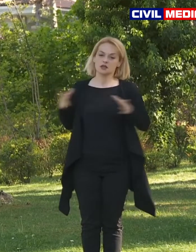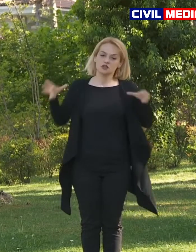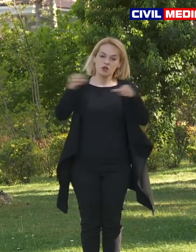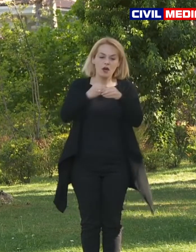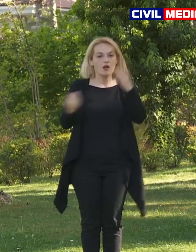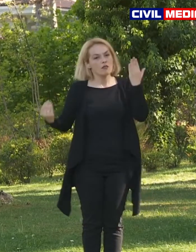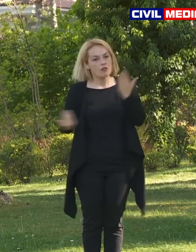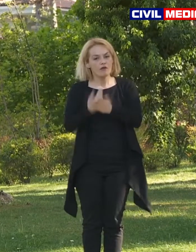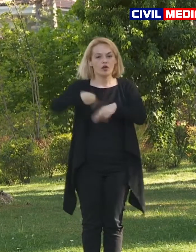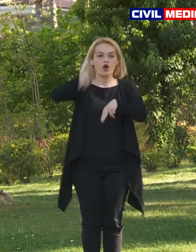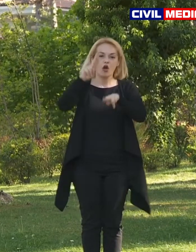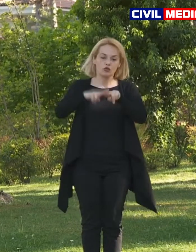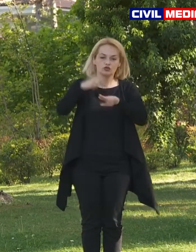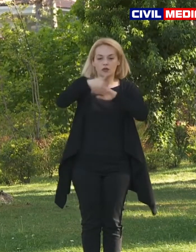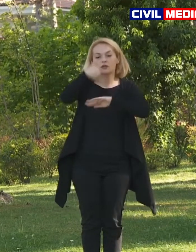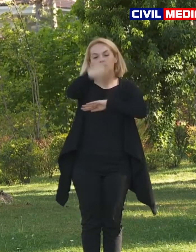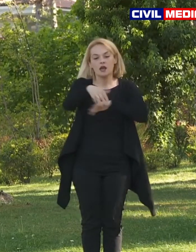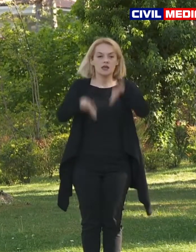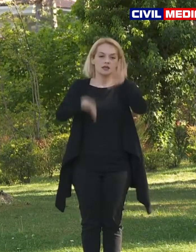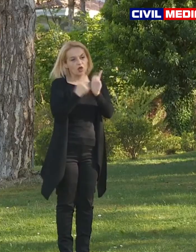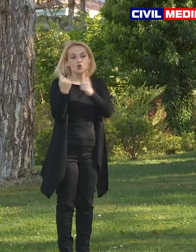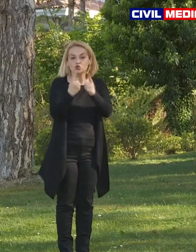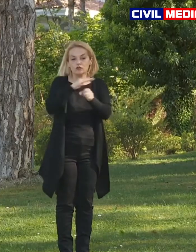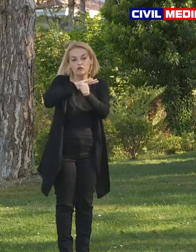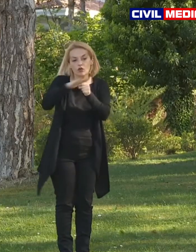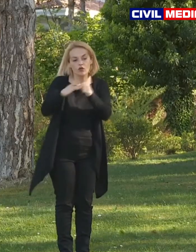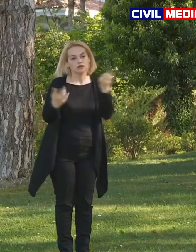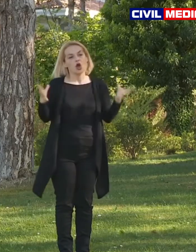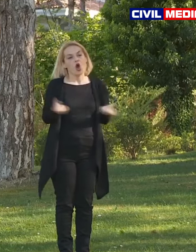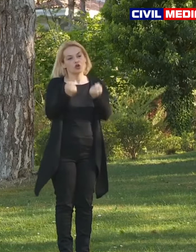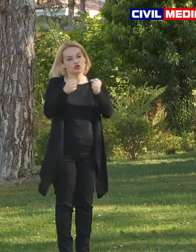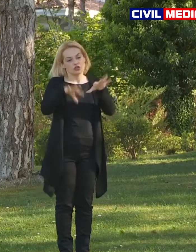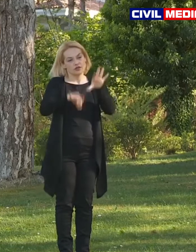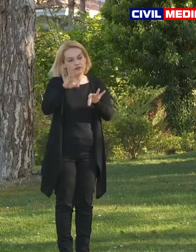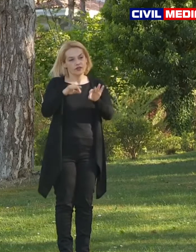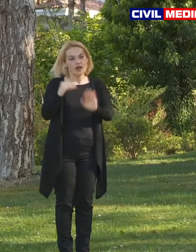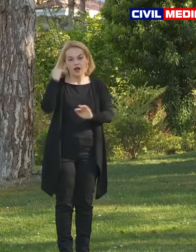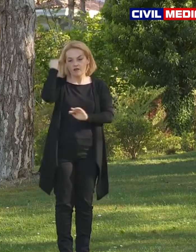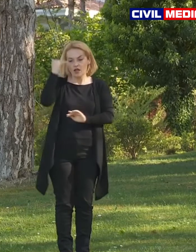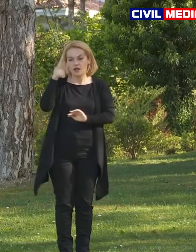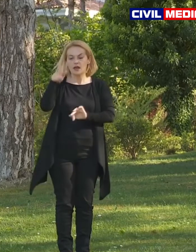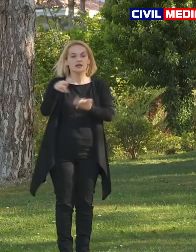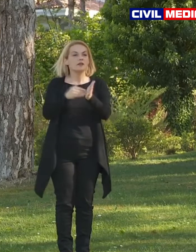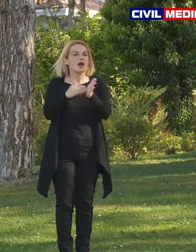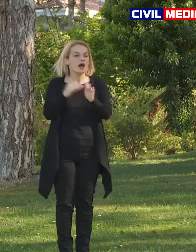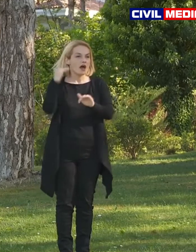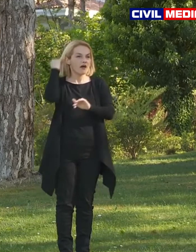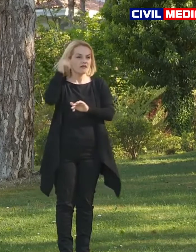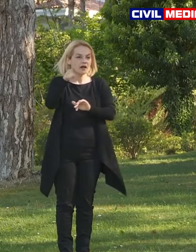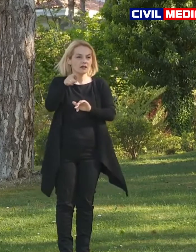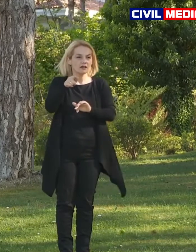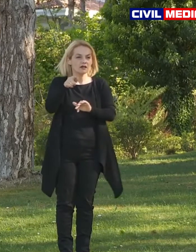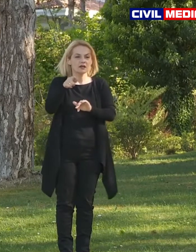да одлучиме за наредниот датум за избори. Владата која треба да излезе од овие избори треба да има